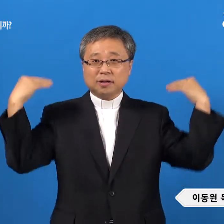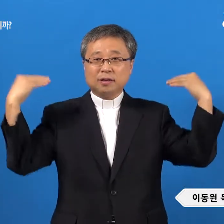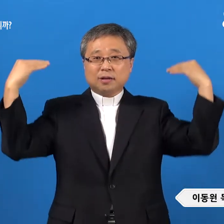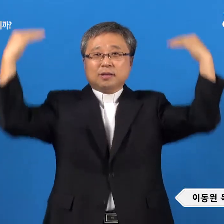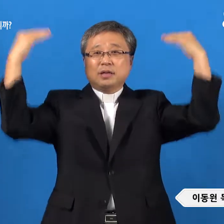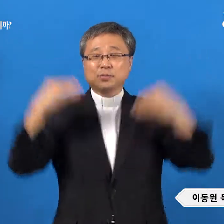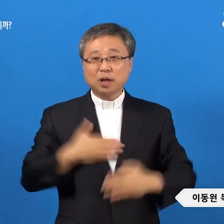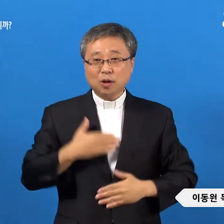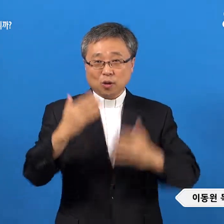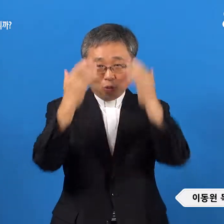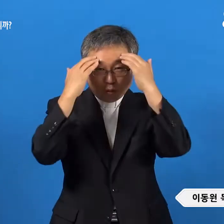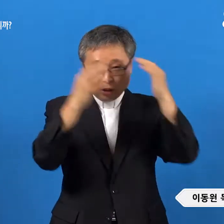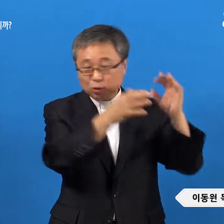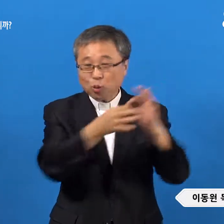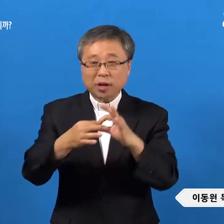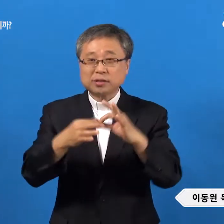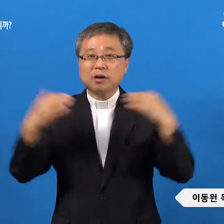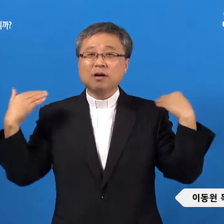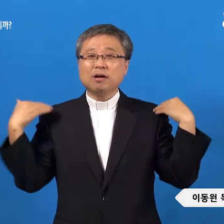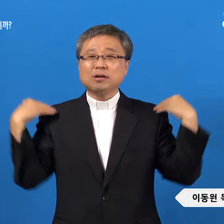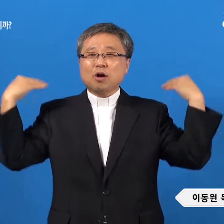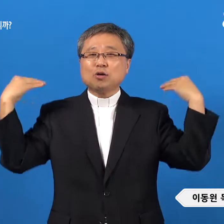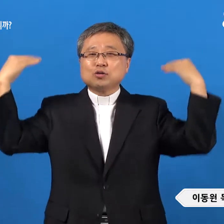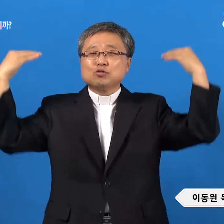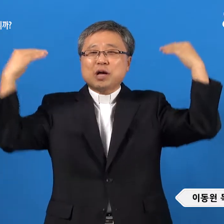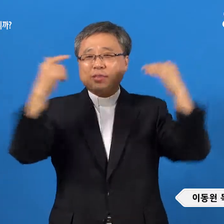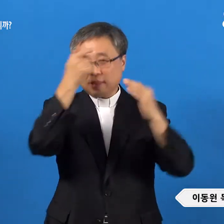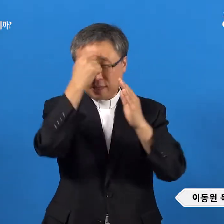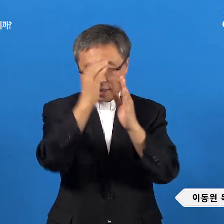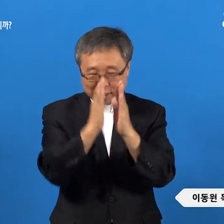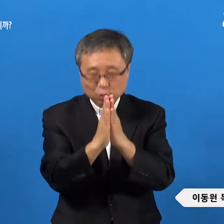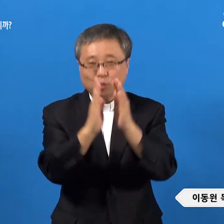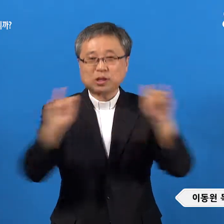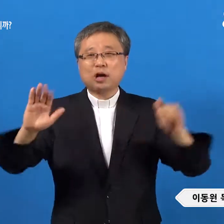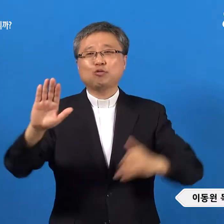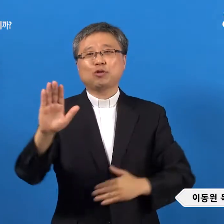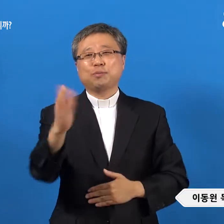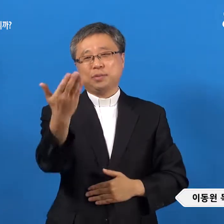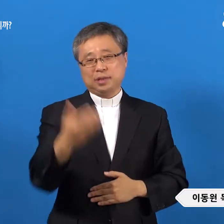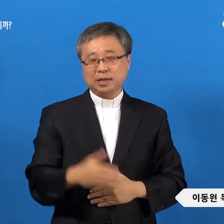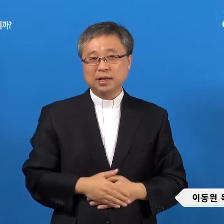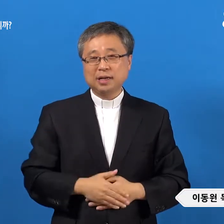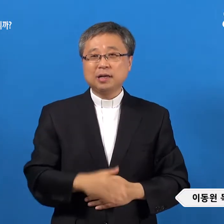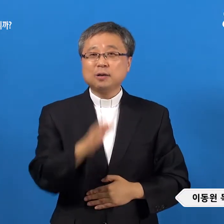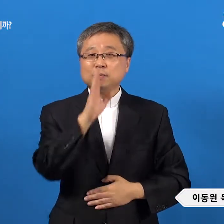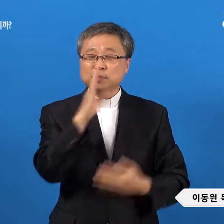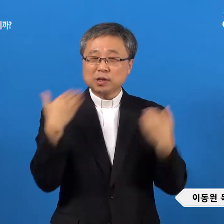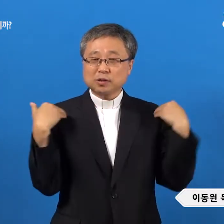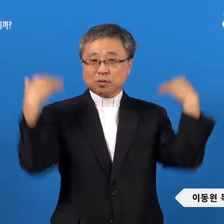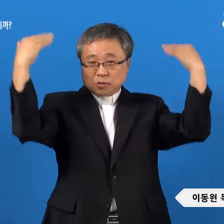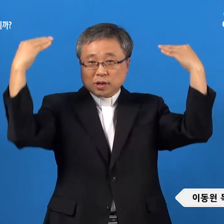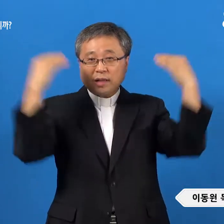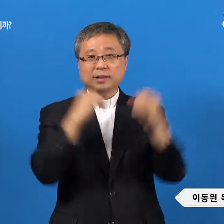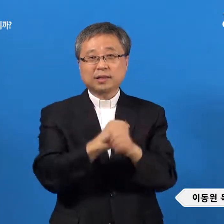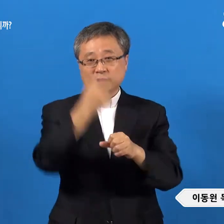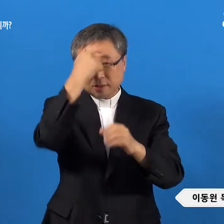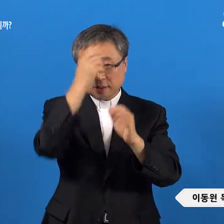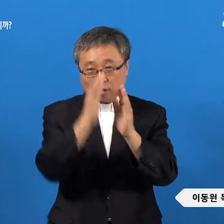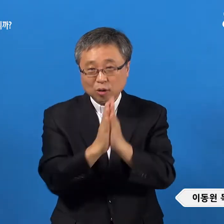그리고 고난을 통해 성숙한 기도자가 되는 것입니다. 자, 성숙한 기도, 무엇이